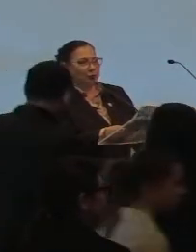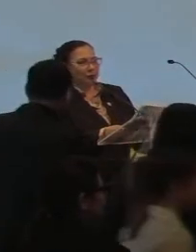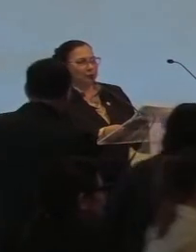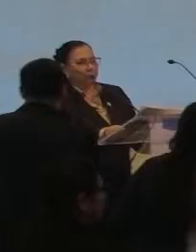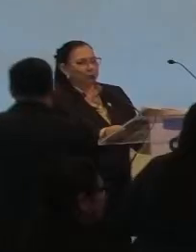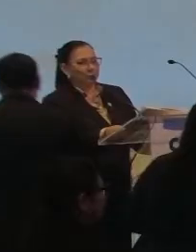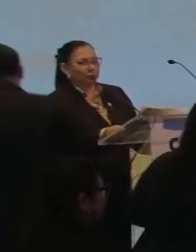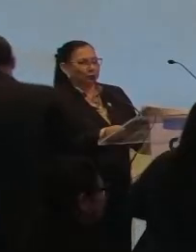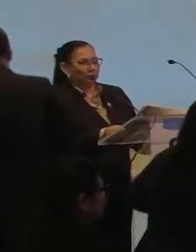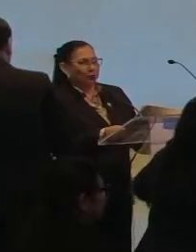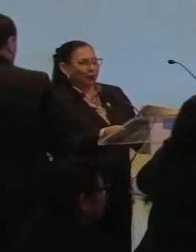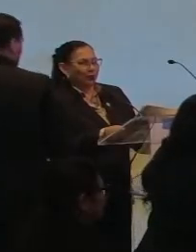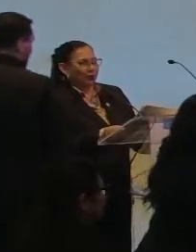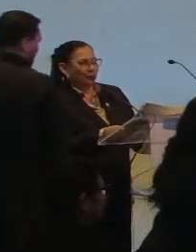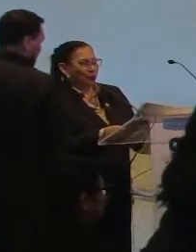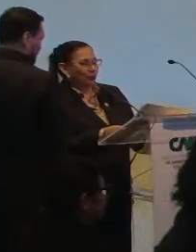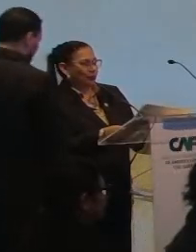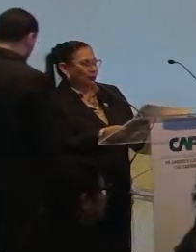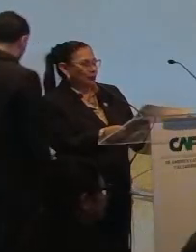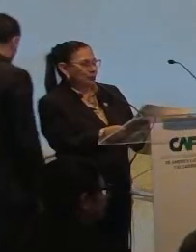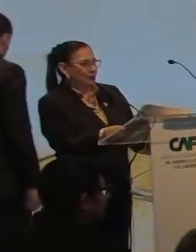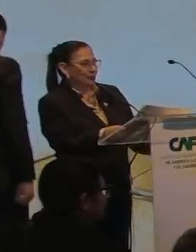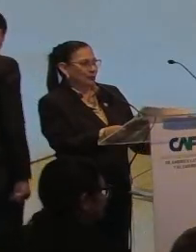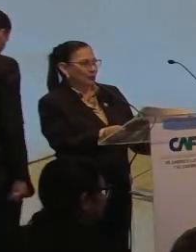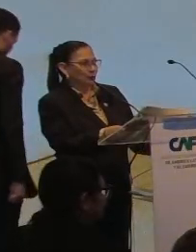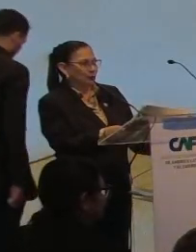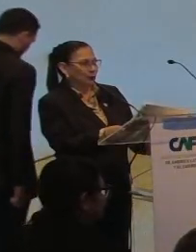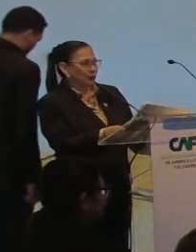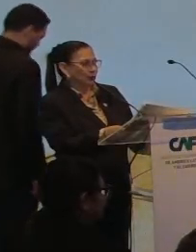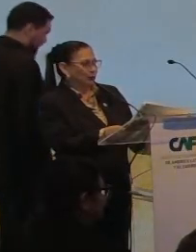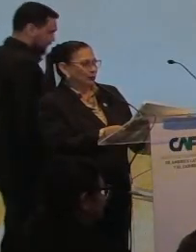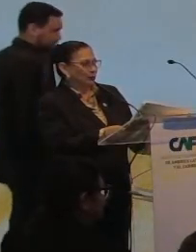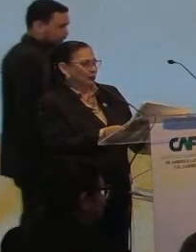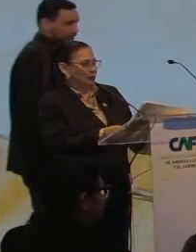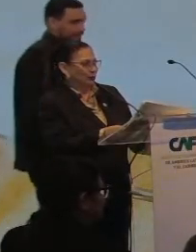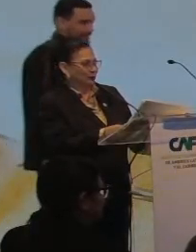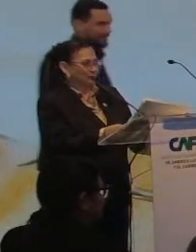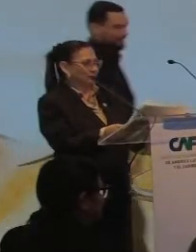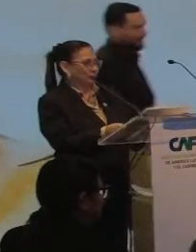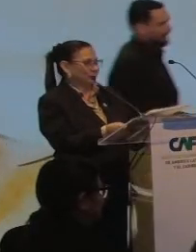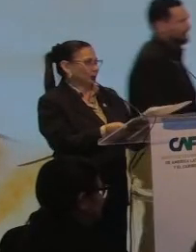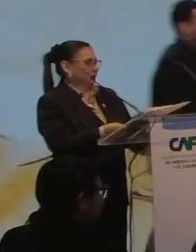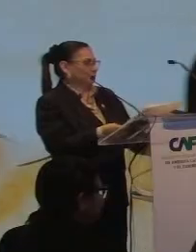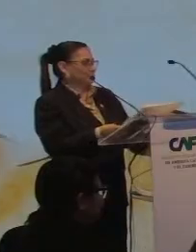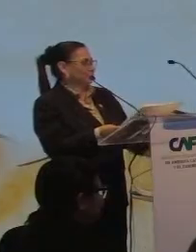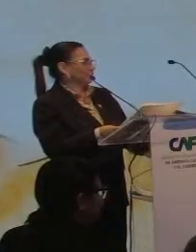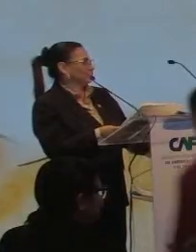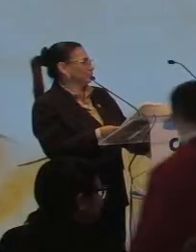acompañan nuestros personajes de hoy que hicieron un magnífico trabajo.